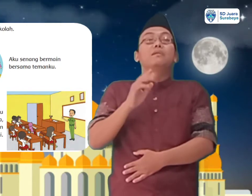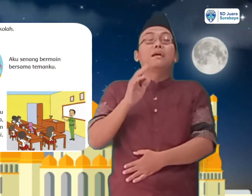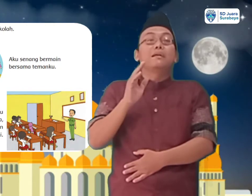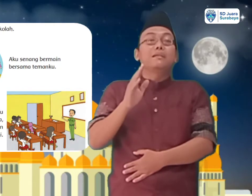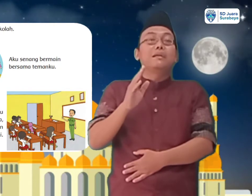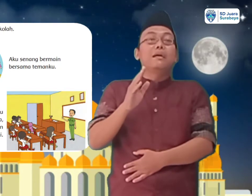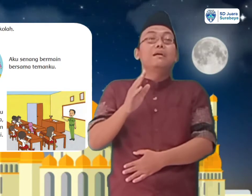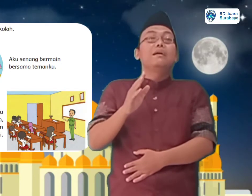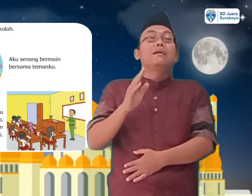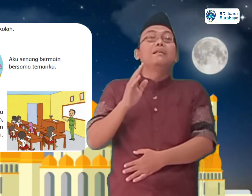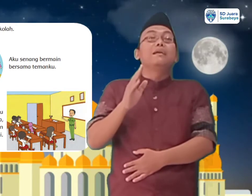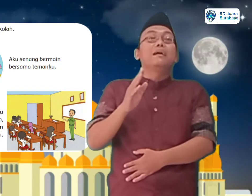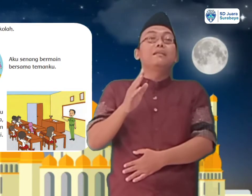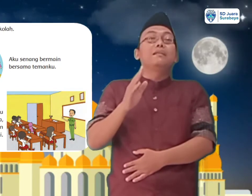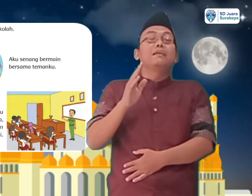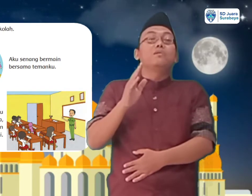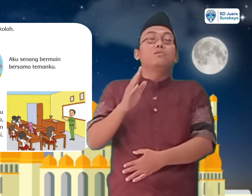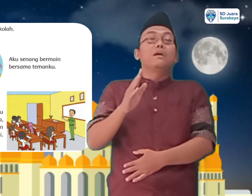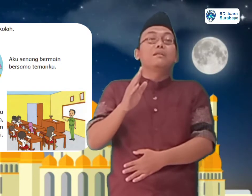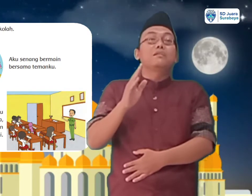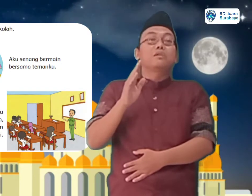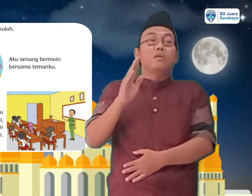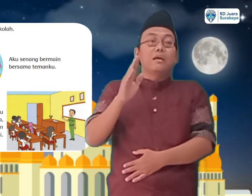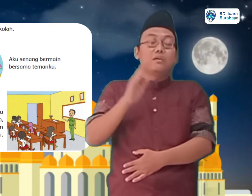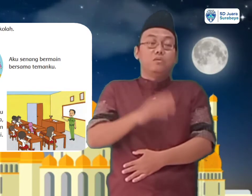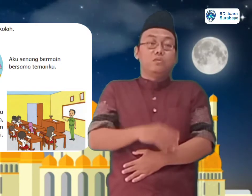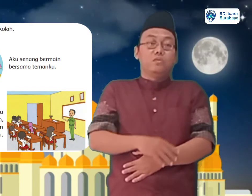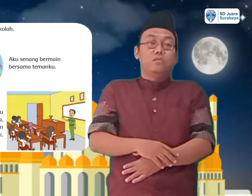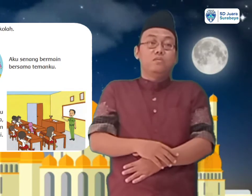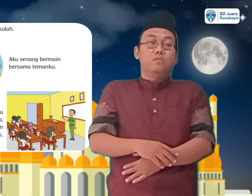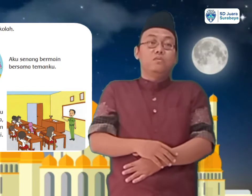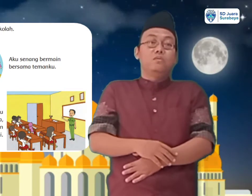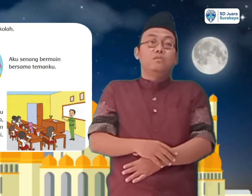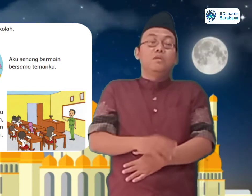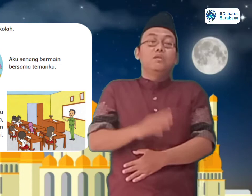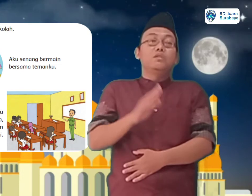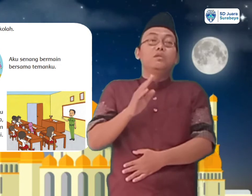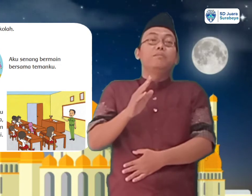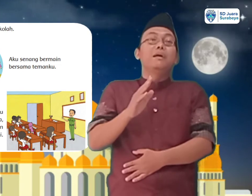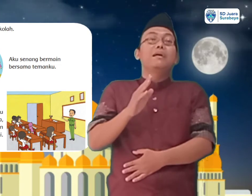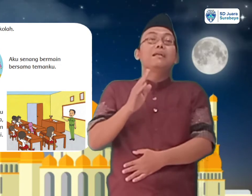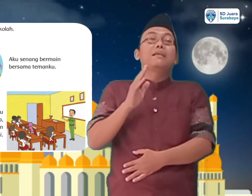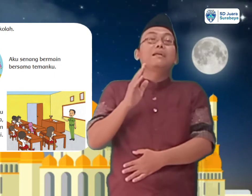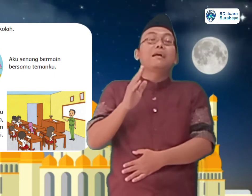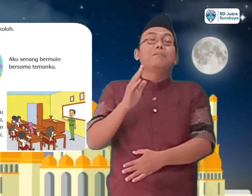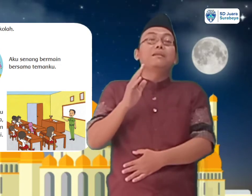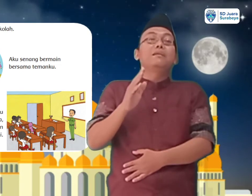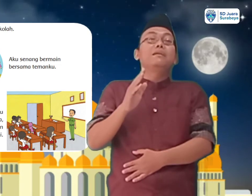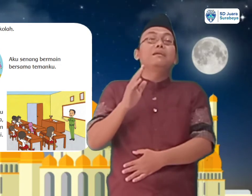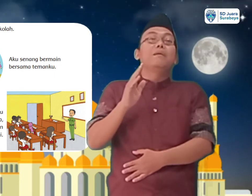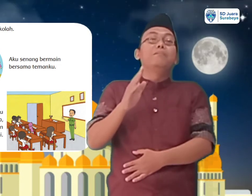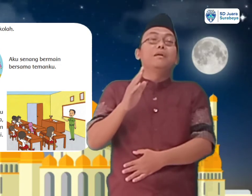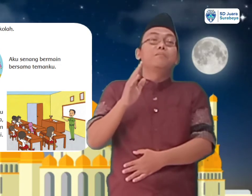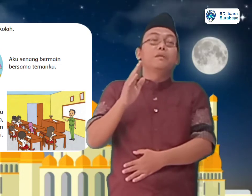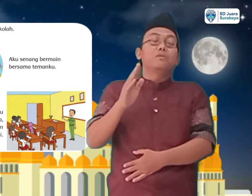Yang ketiga, lihat lingkungan sekolahku. Coba kalian amati gambar berikut